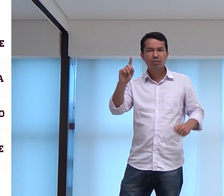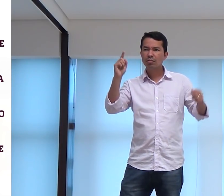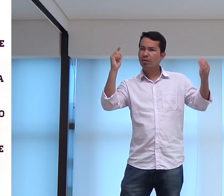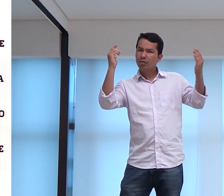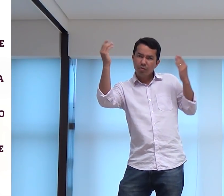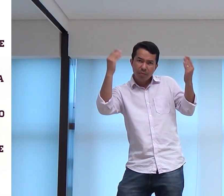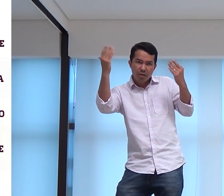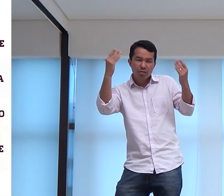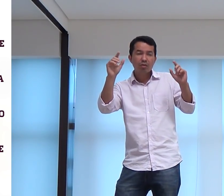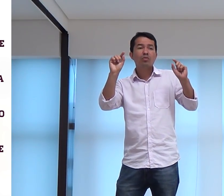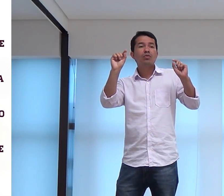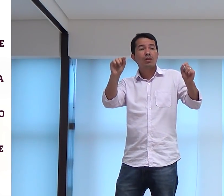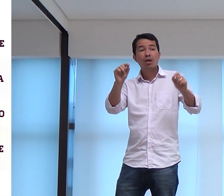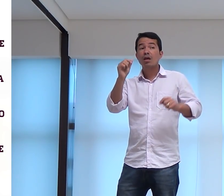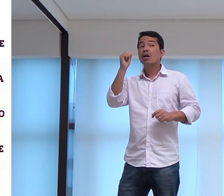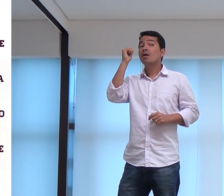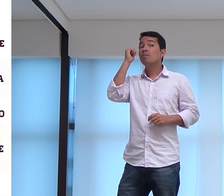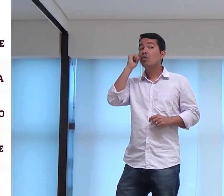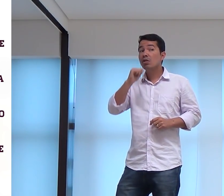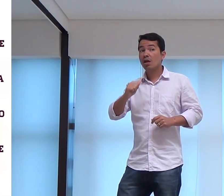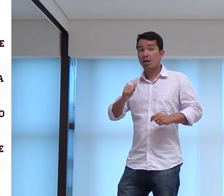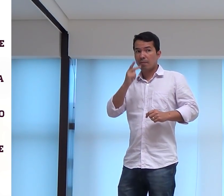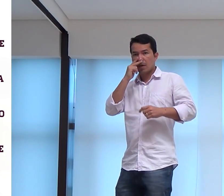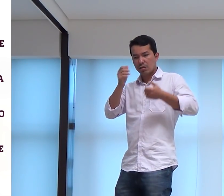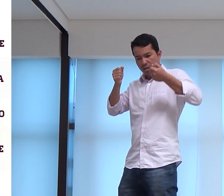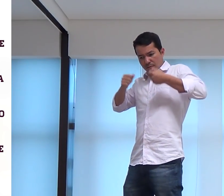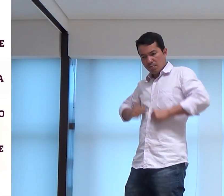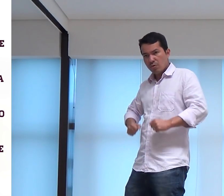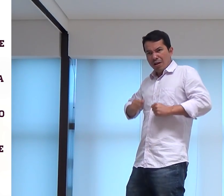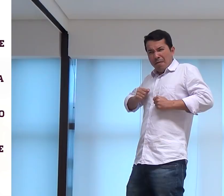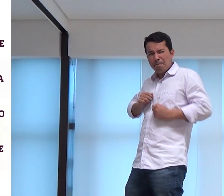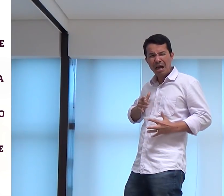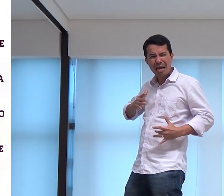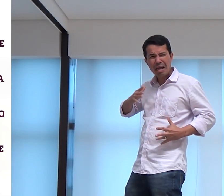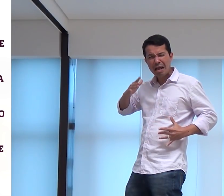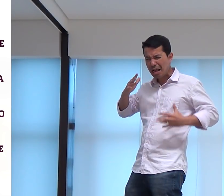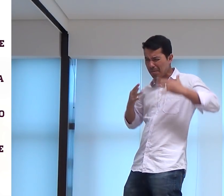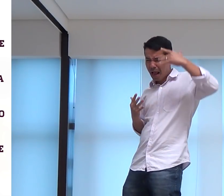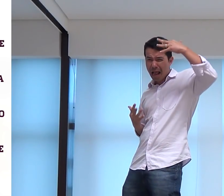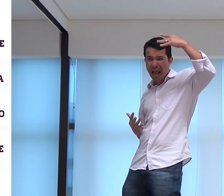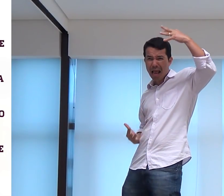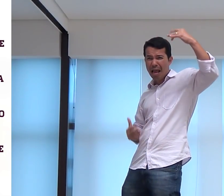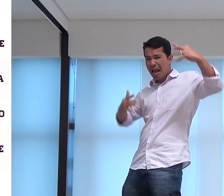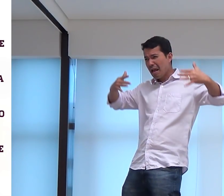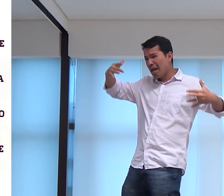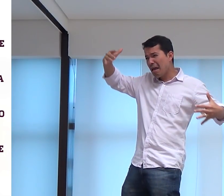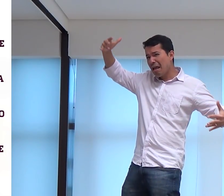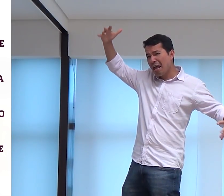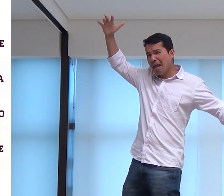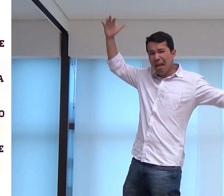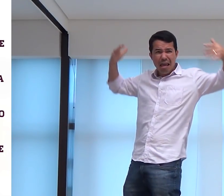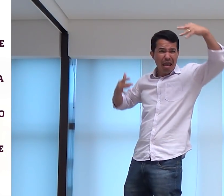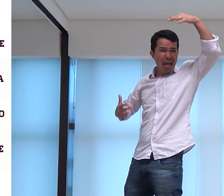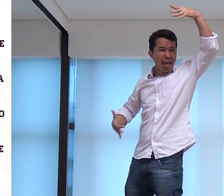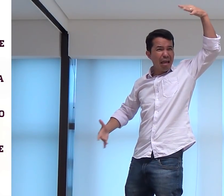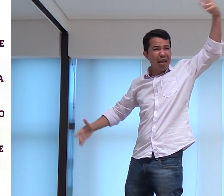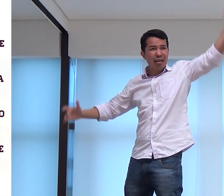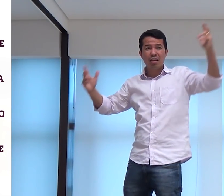Não, não tem como, apenas uma ilustração. Você viu que a mulher estava vestindo algo que reluzia, algo